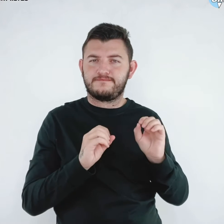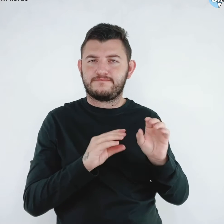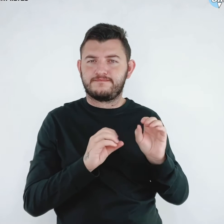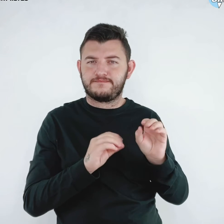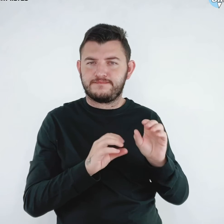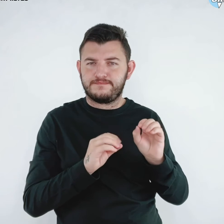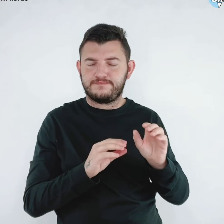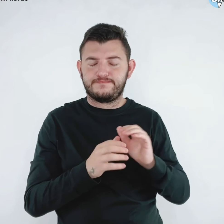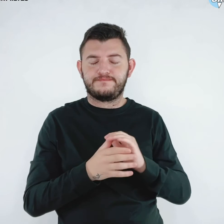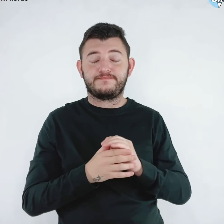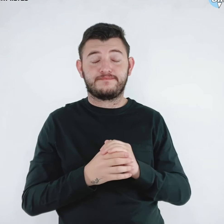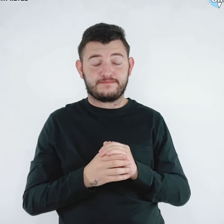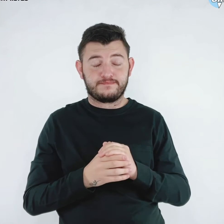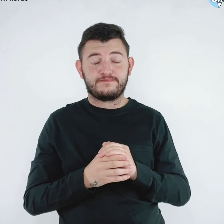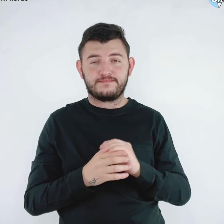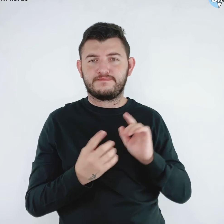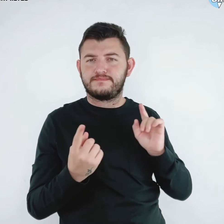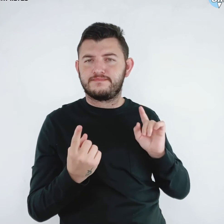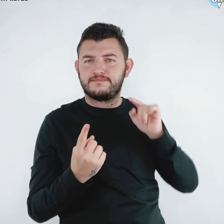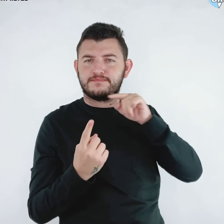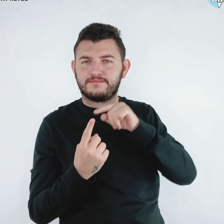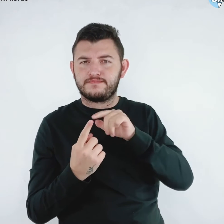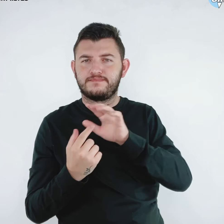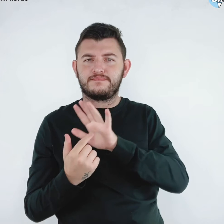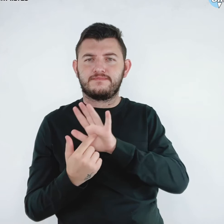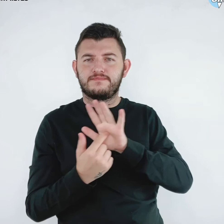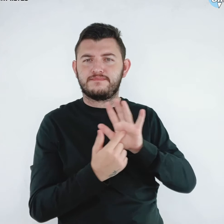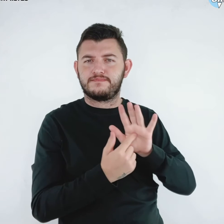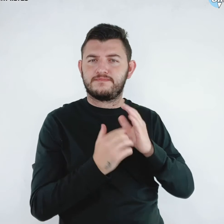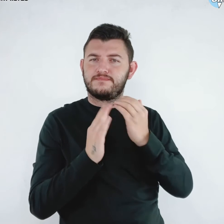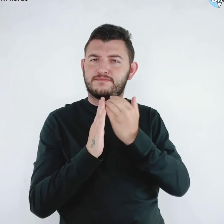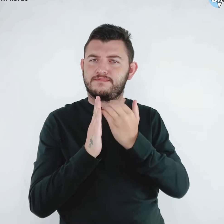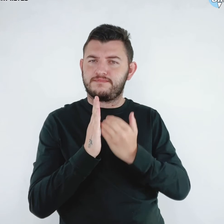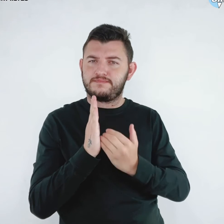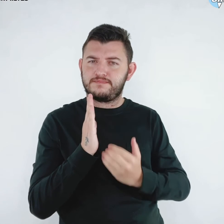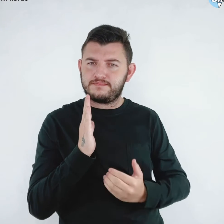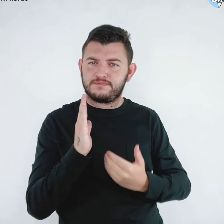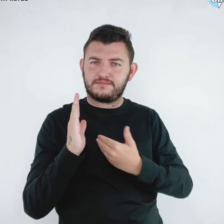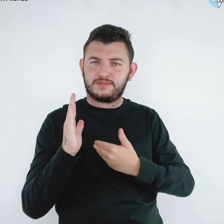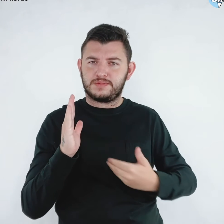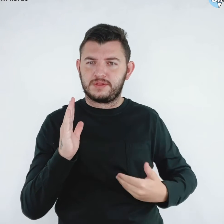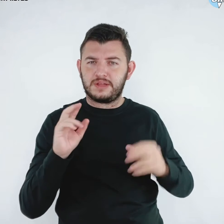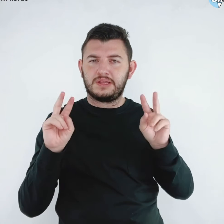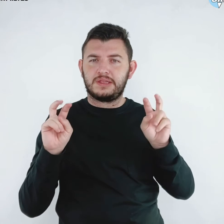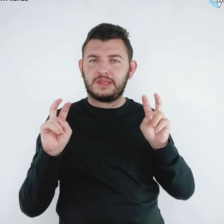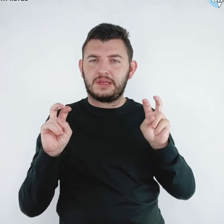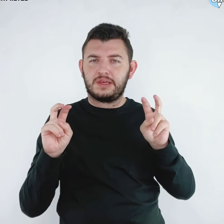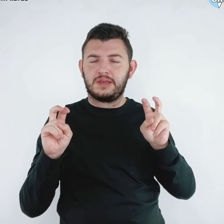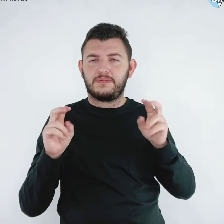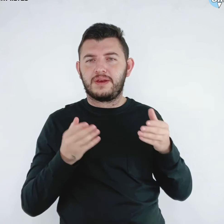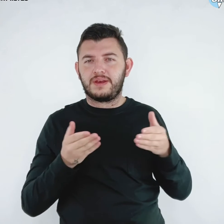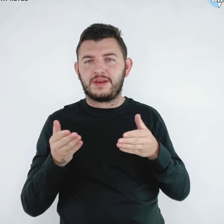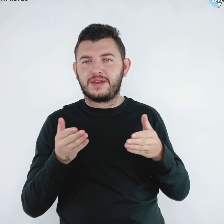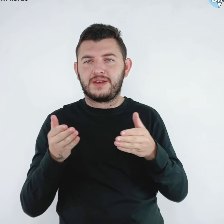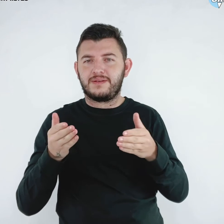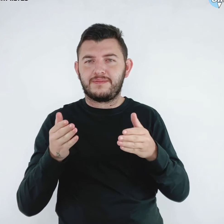governamentais. Este objetivo está expresso no programa do governo, O Caminho da